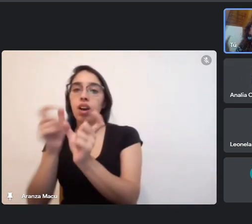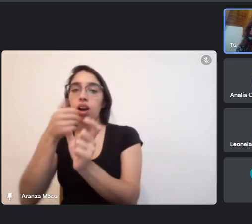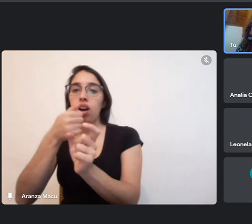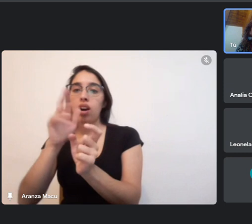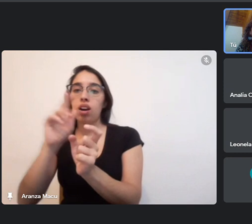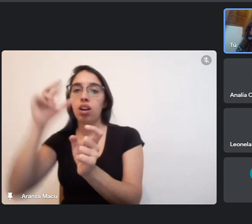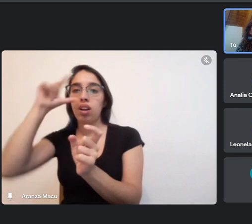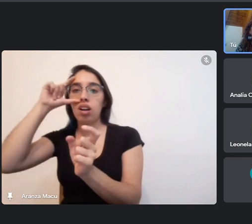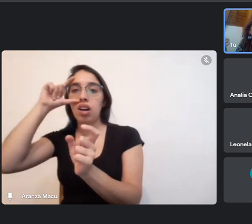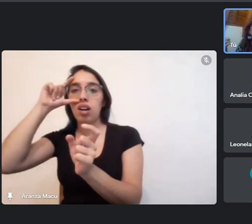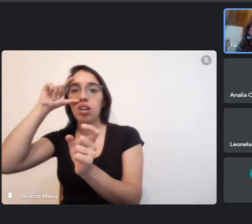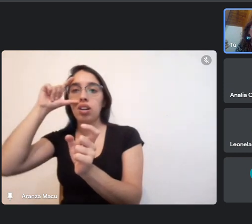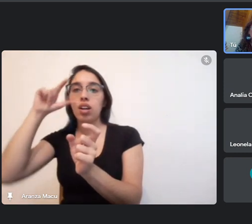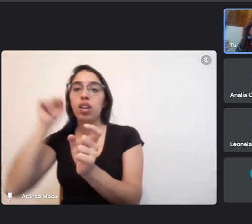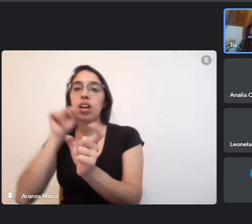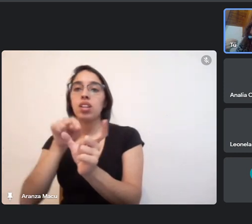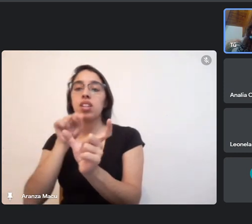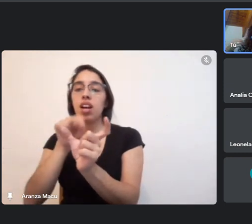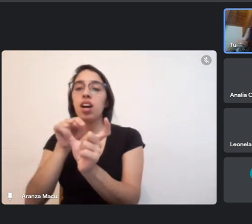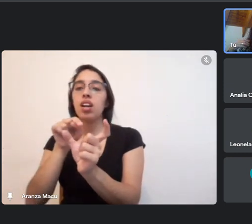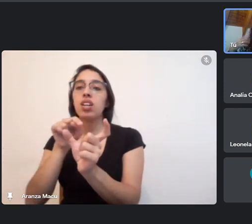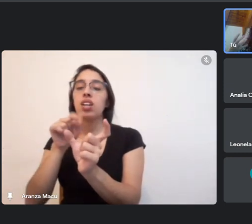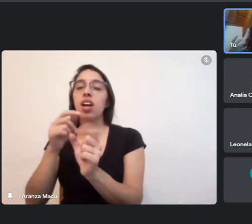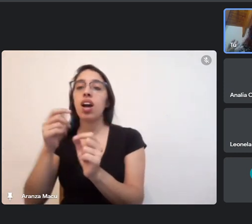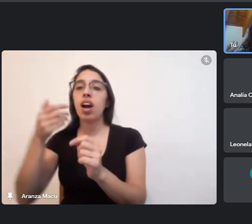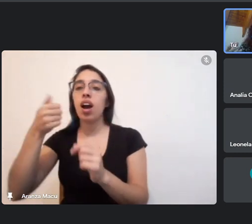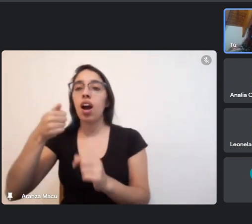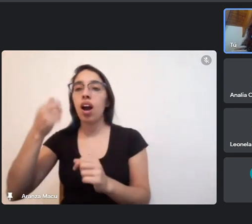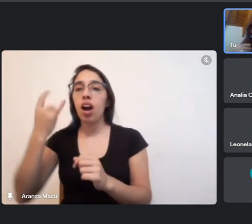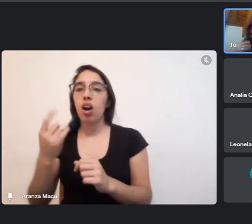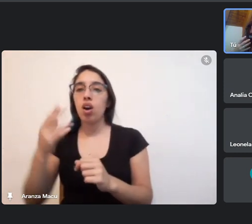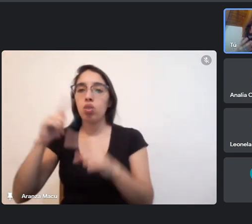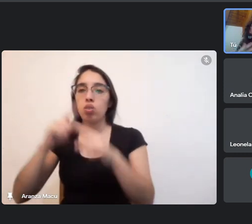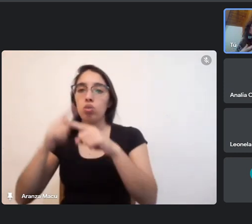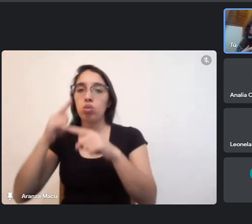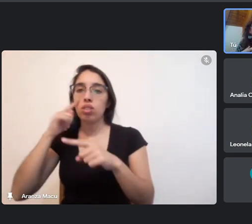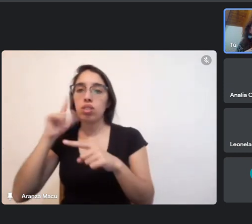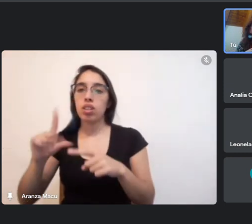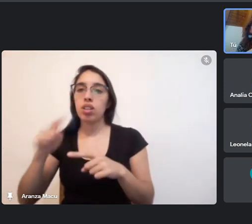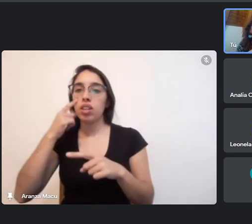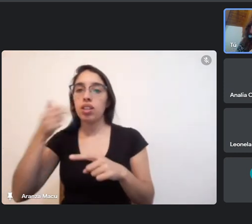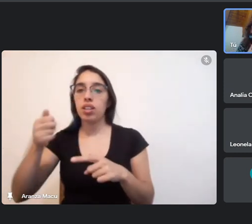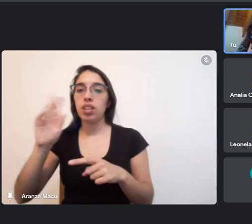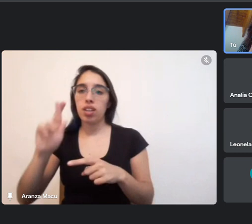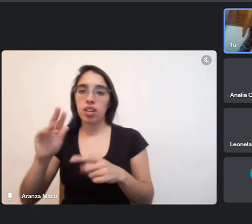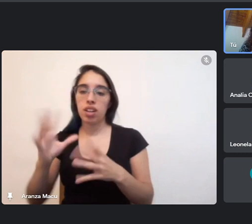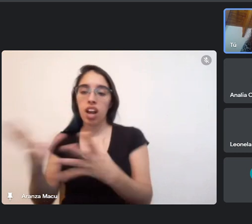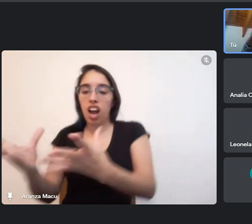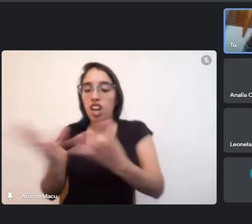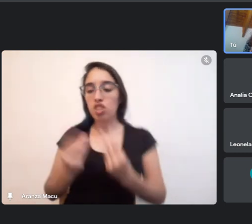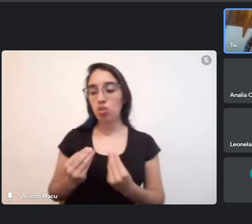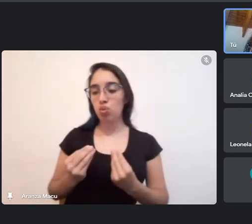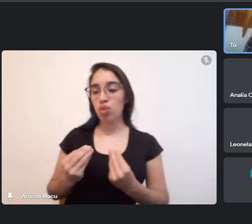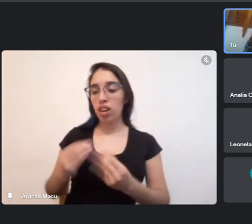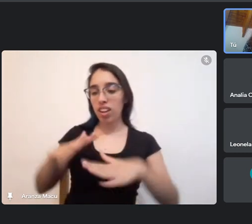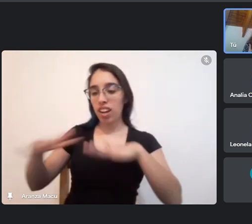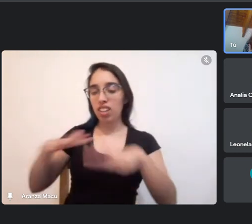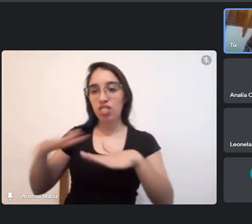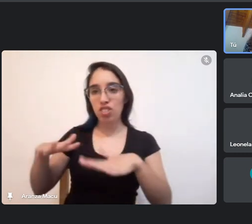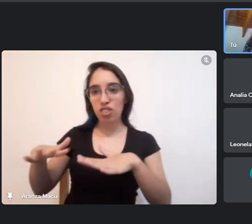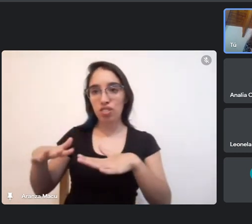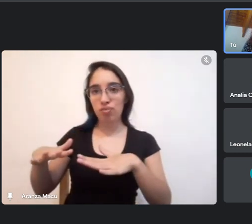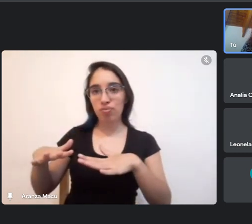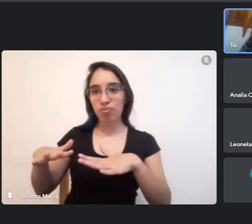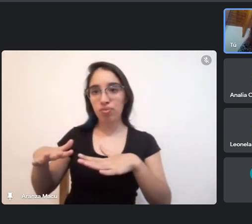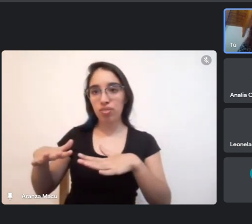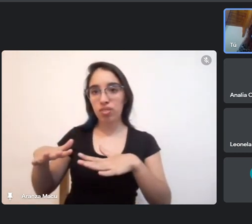auxiliar. ¿Por qué? Me está ayudando a que esa acción yo la exprese de una manera continua